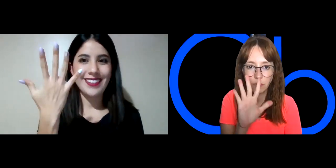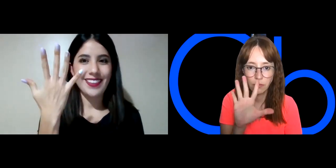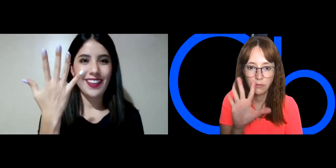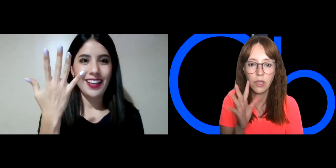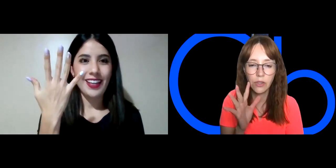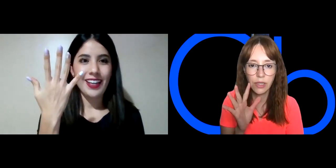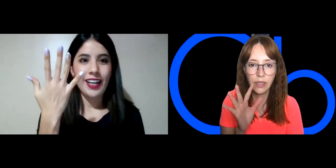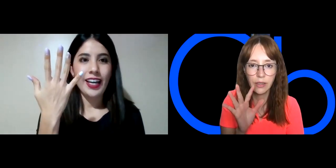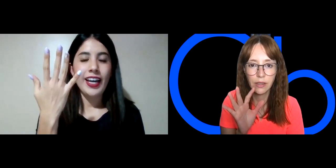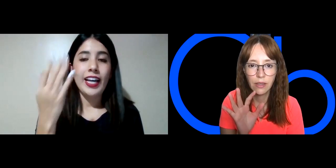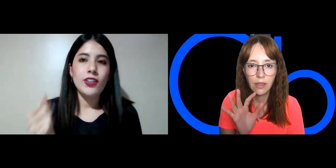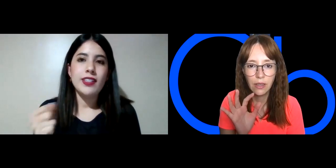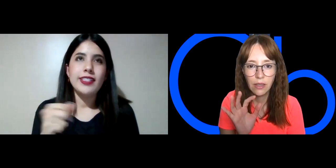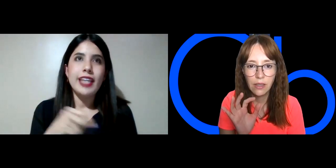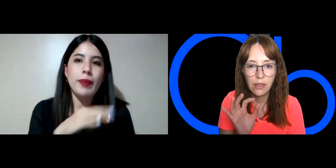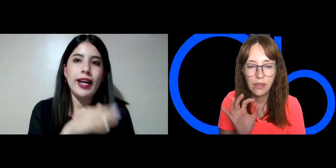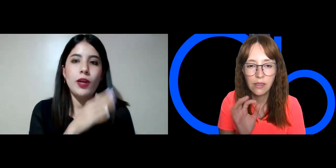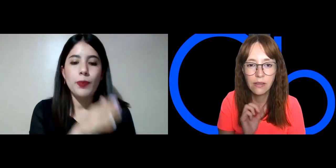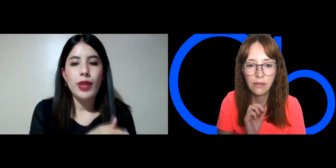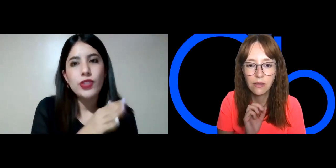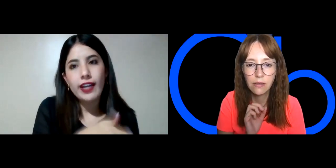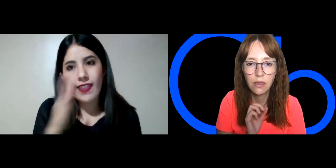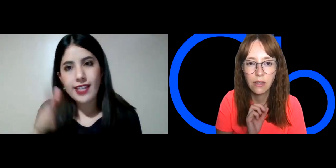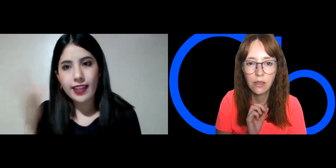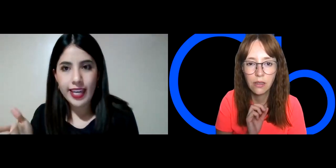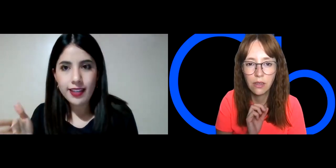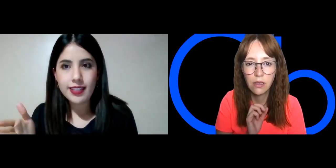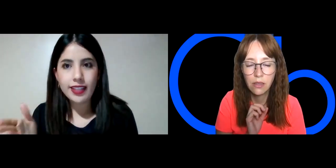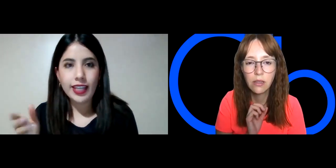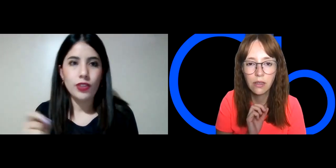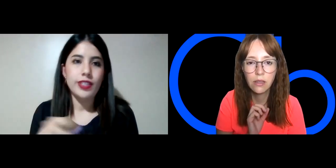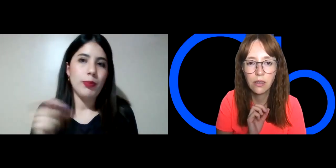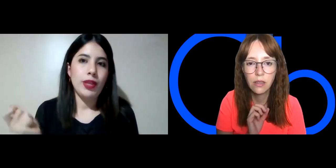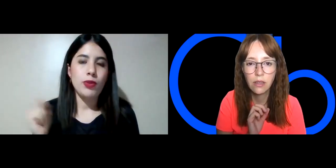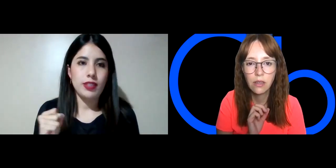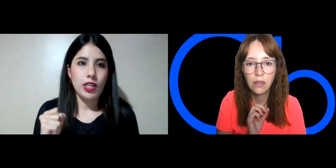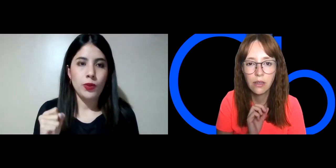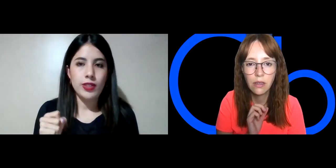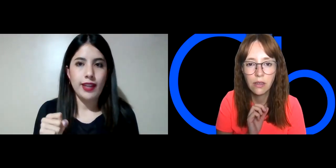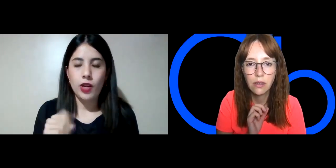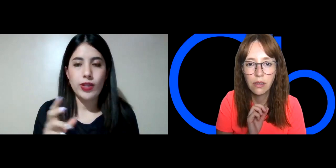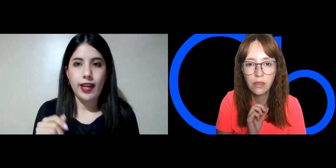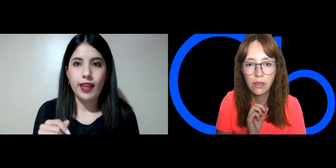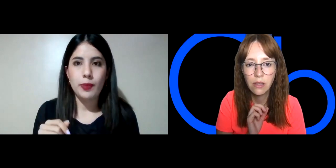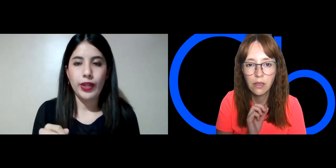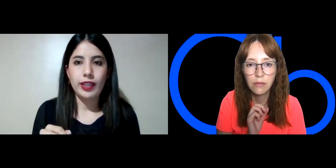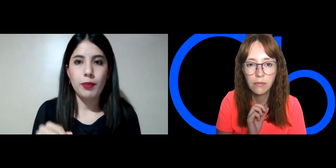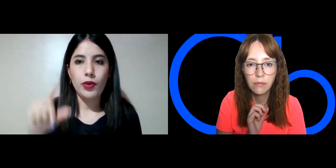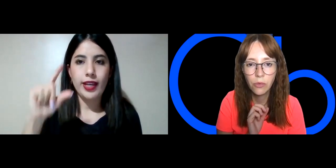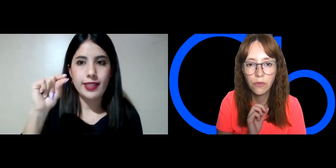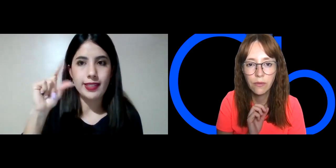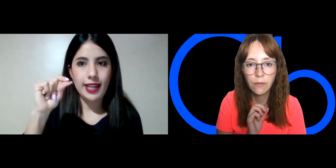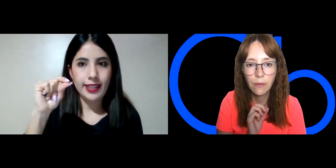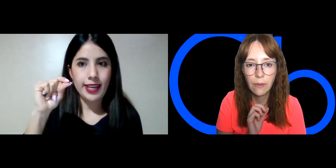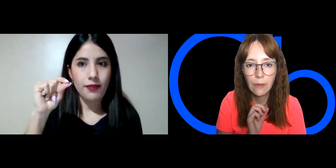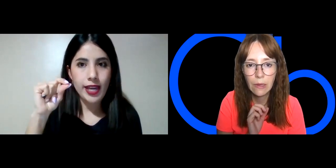10. Ok. Entonces podemos ir de 10 en 10 y entonces ya podemos decir nuestra edad. Por ejemplo,